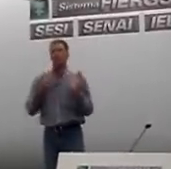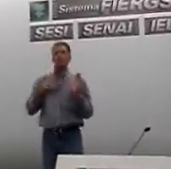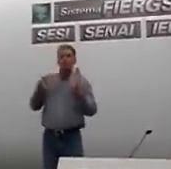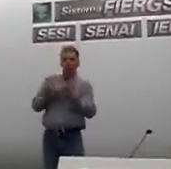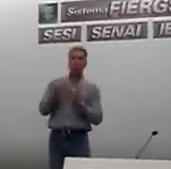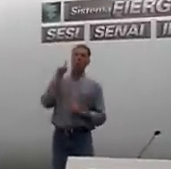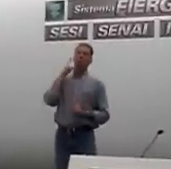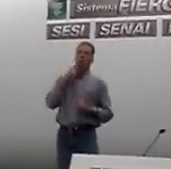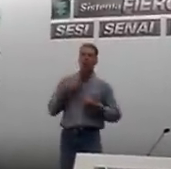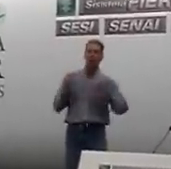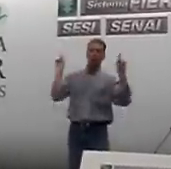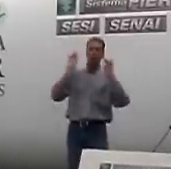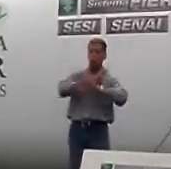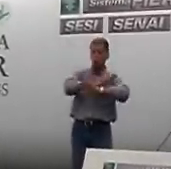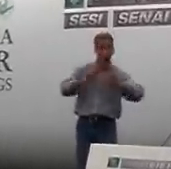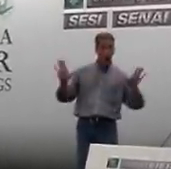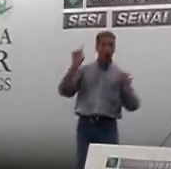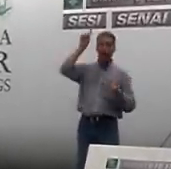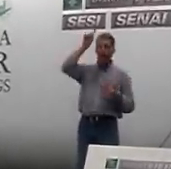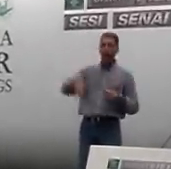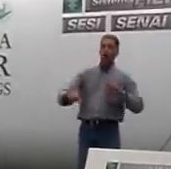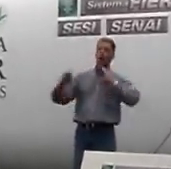palestras que estão tendo nesse seminário. Então,